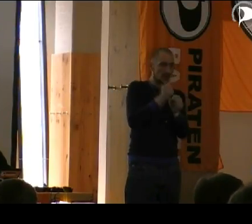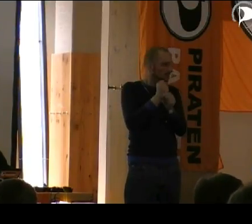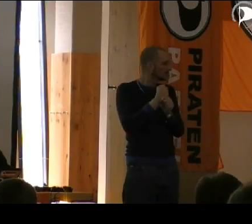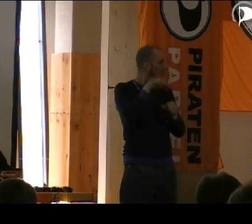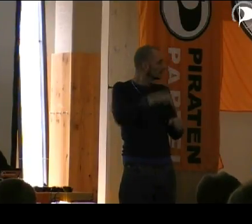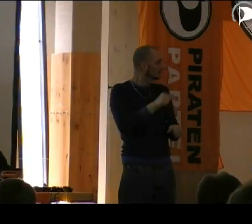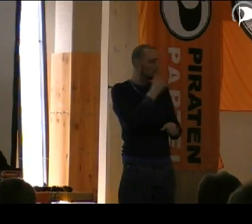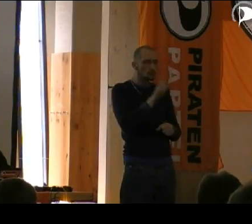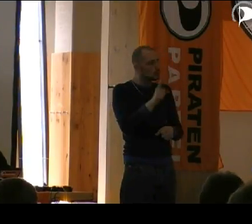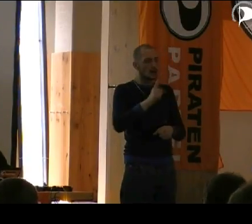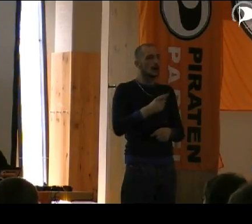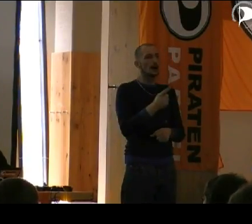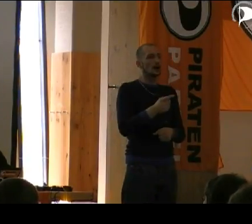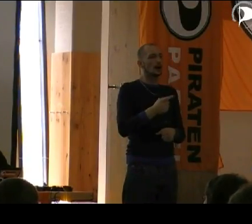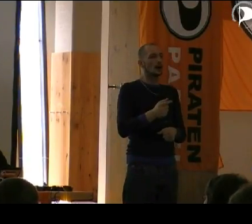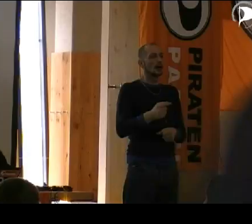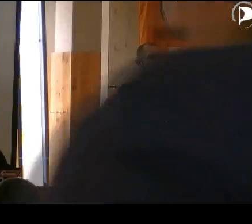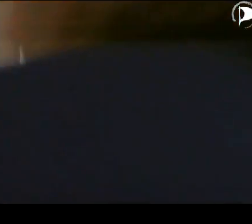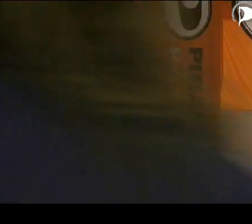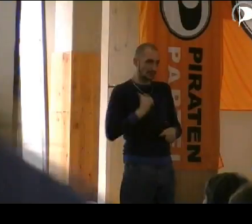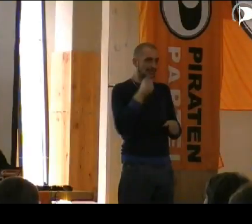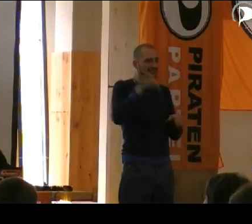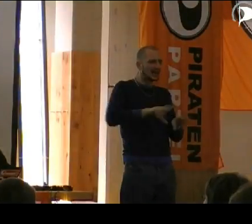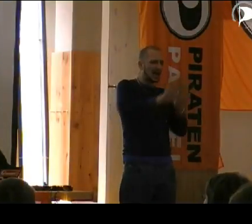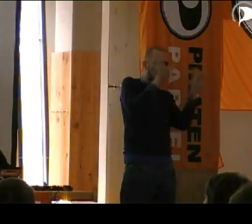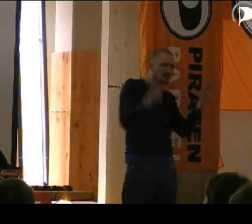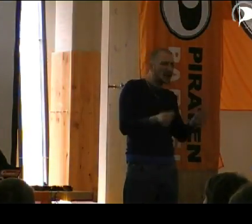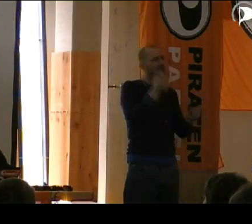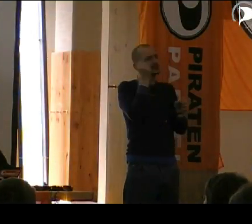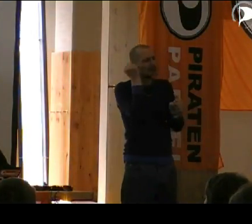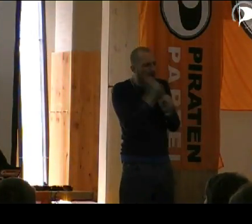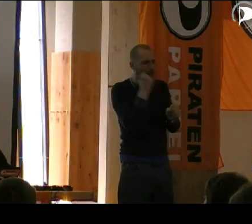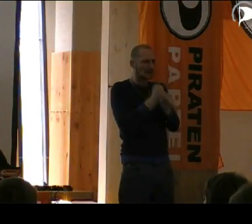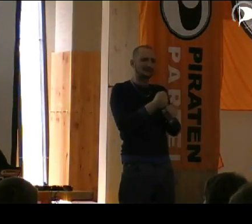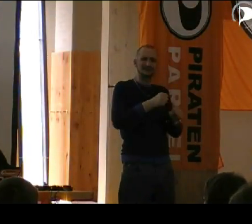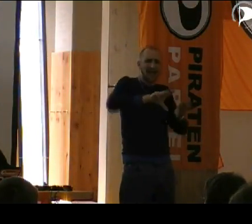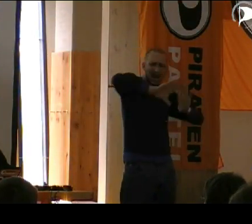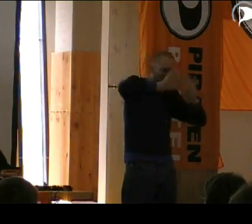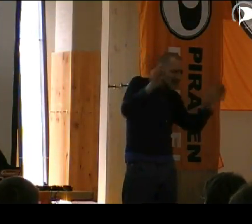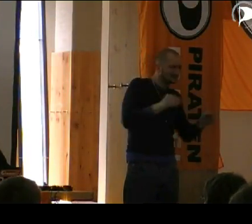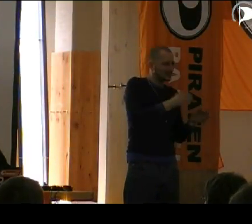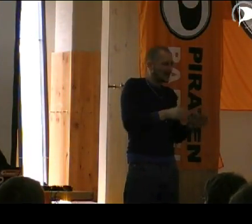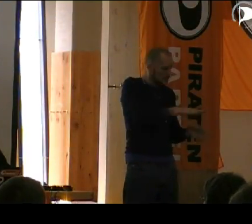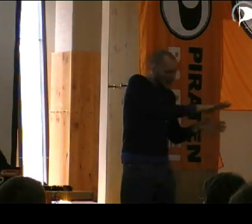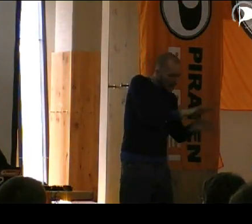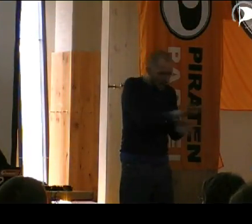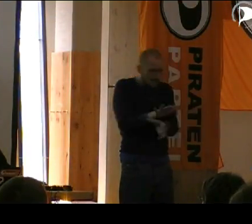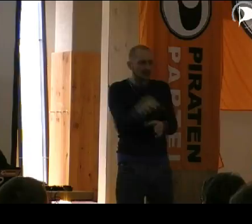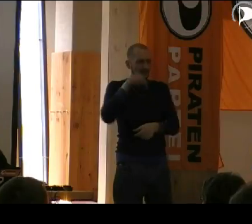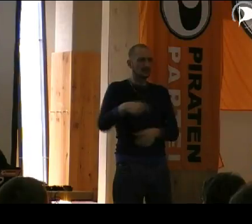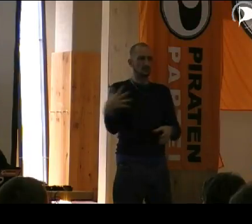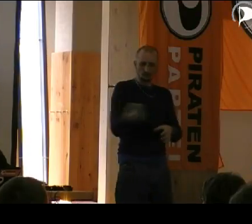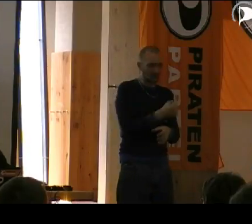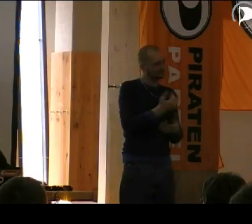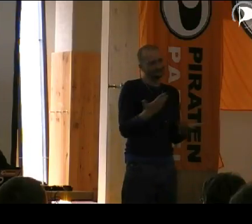wirklich so dass die schatzmeister die menge an aufnahmen wie viele einfach nicht mehr leisten können was geht dann zu